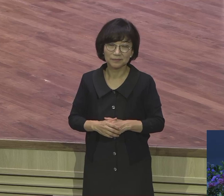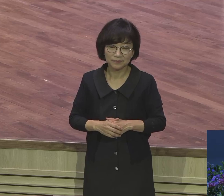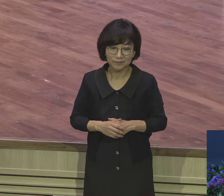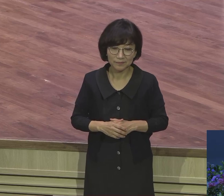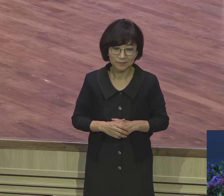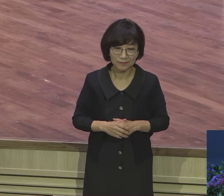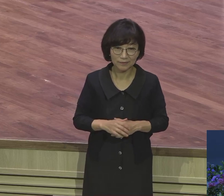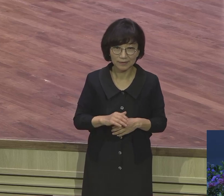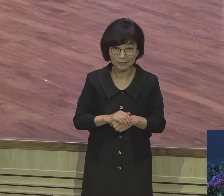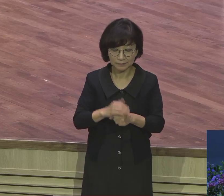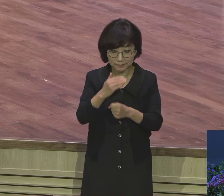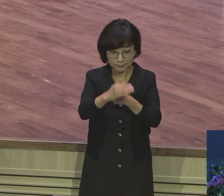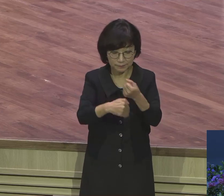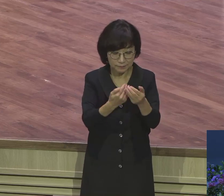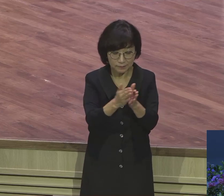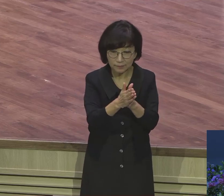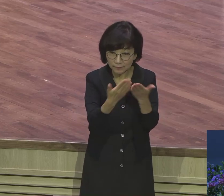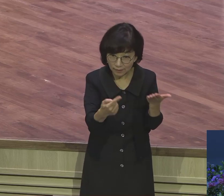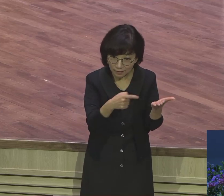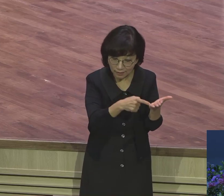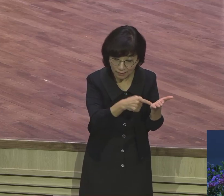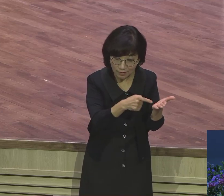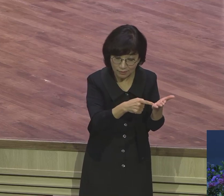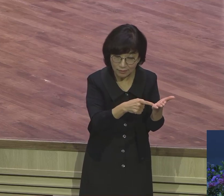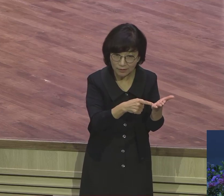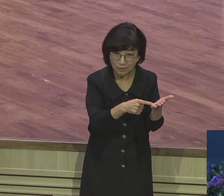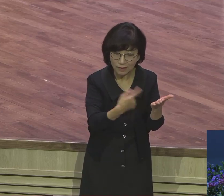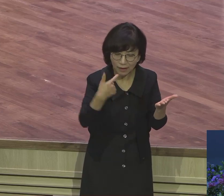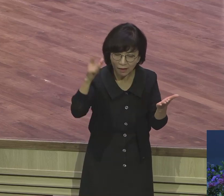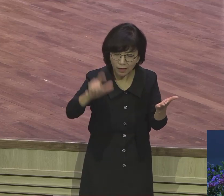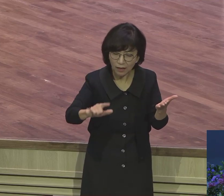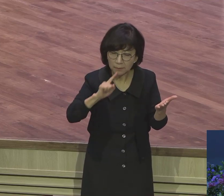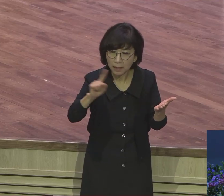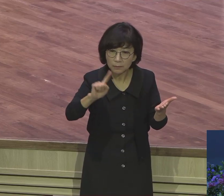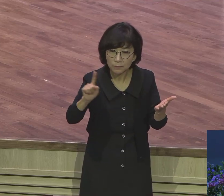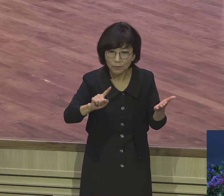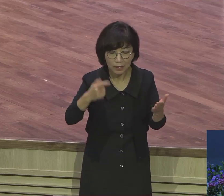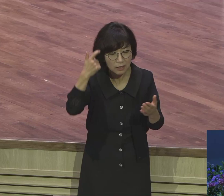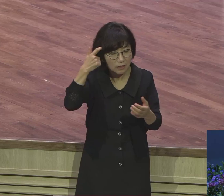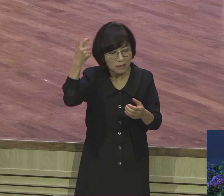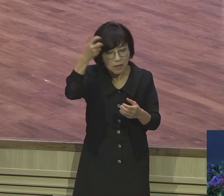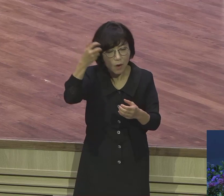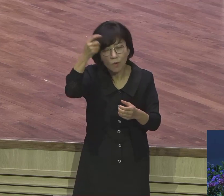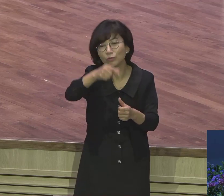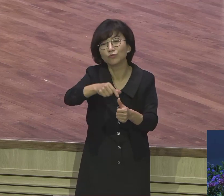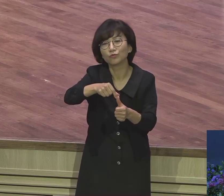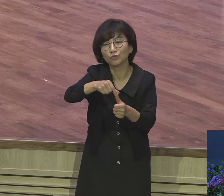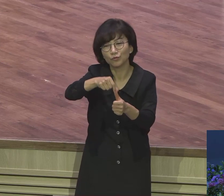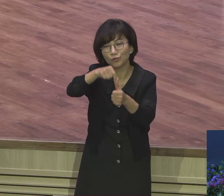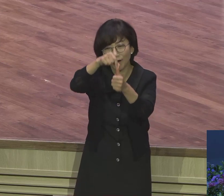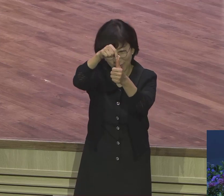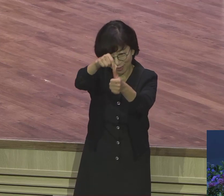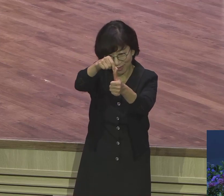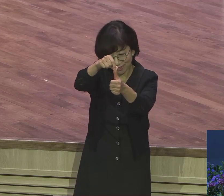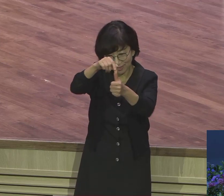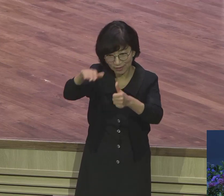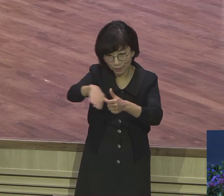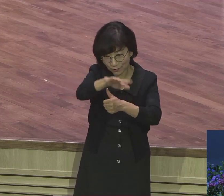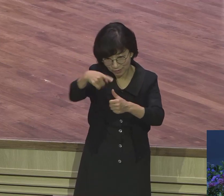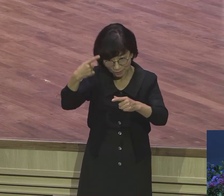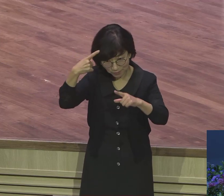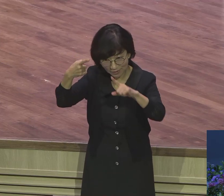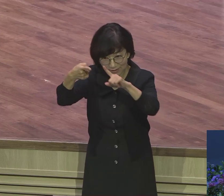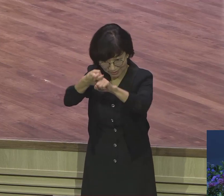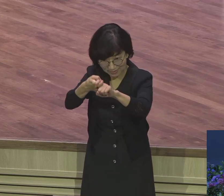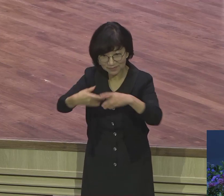성경이 말하는 포커스가 뭐냐 강조하는 것이 뭐냐 영적 구원이에요. 영혼 구원에 포커스가 맞춰져 있어요.